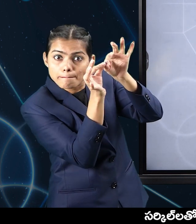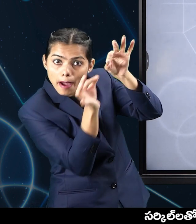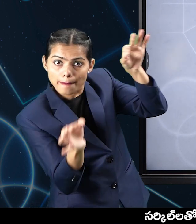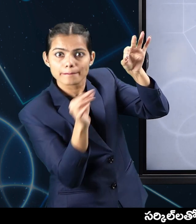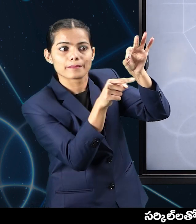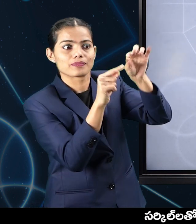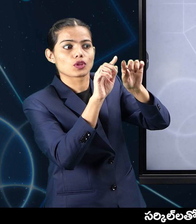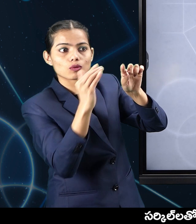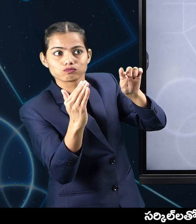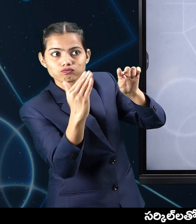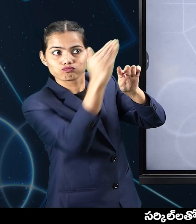పరిష్కరించండి.